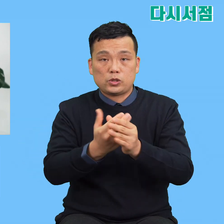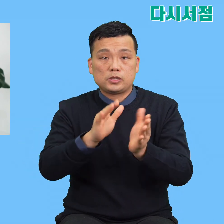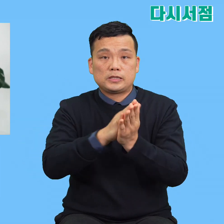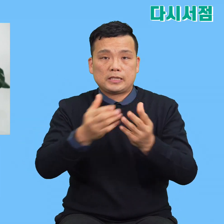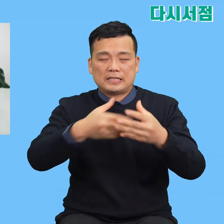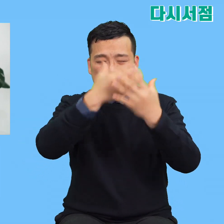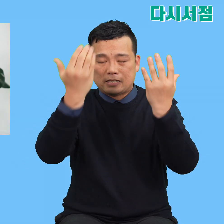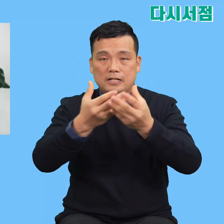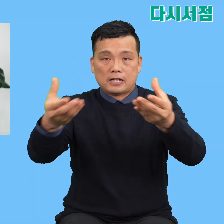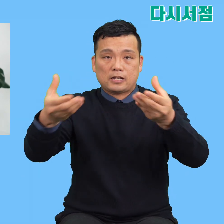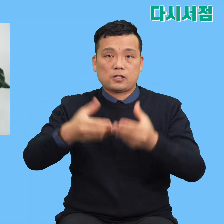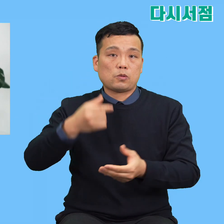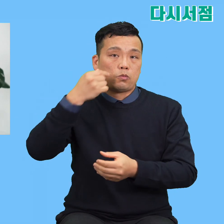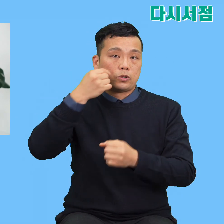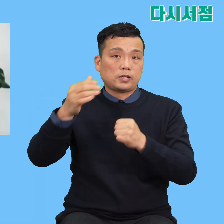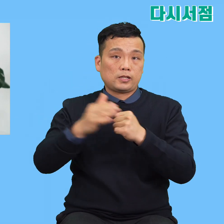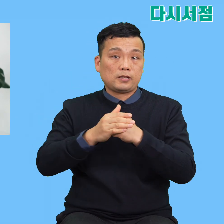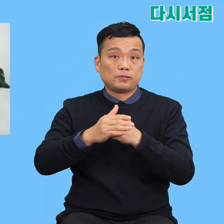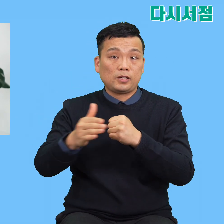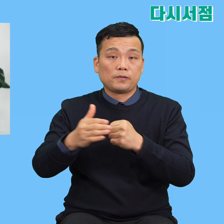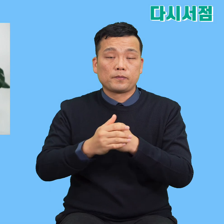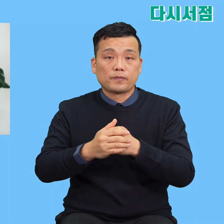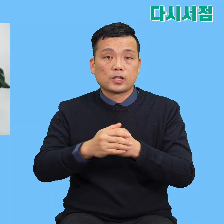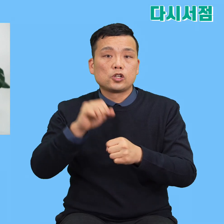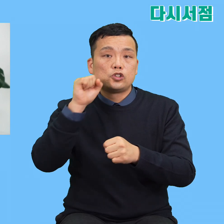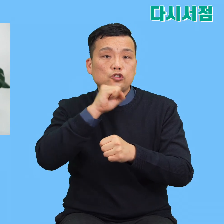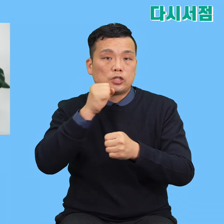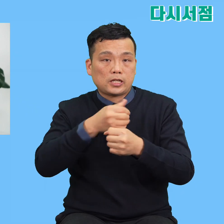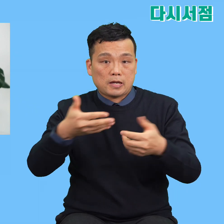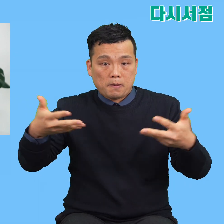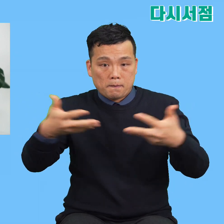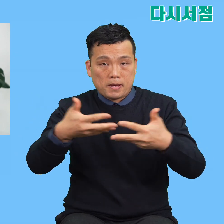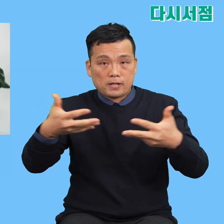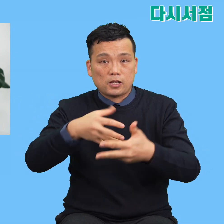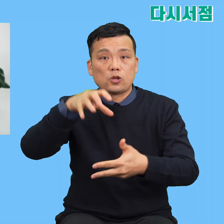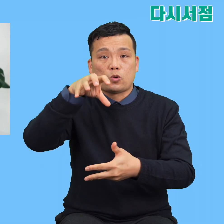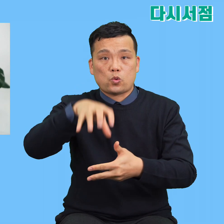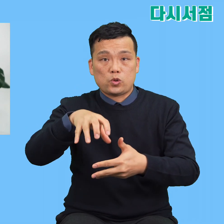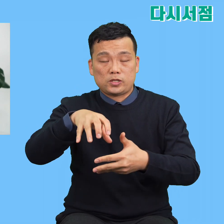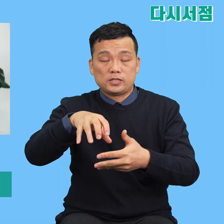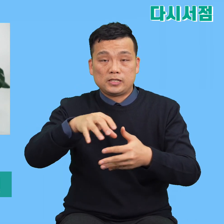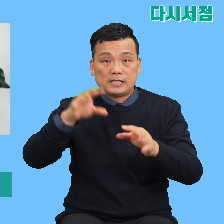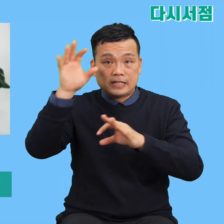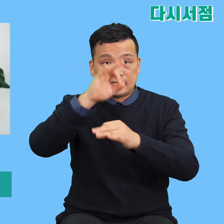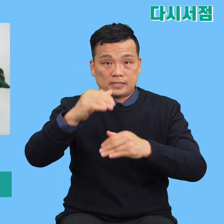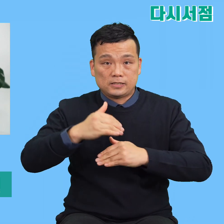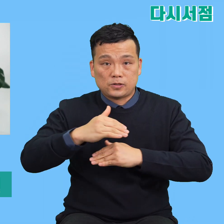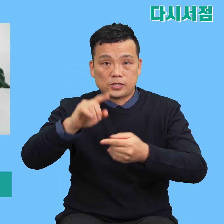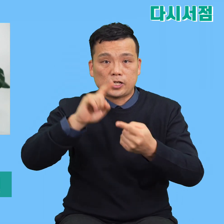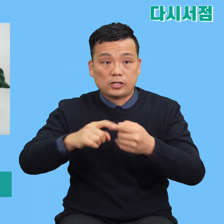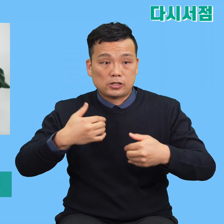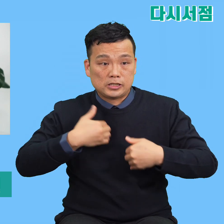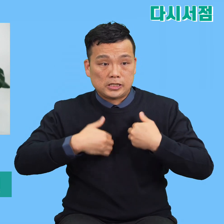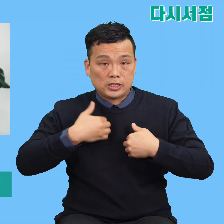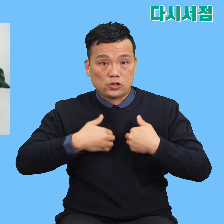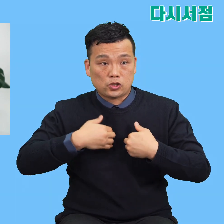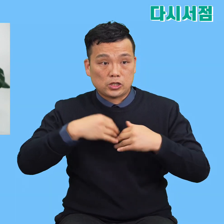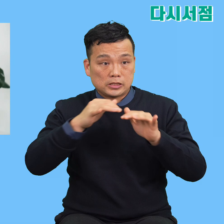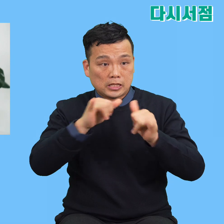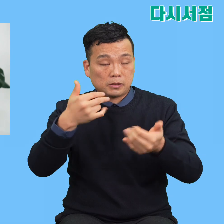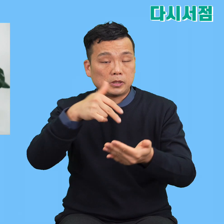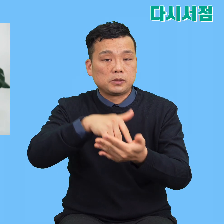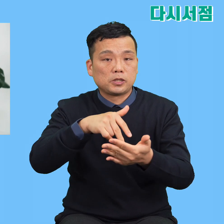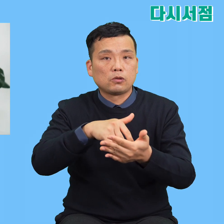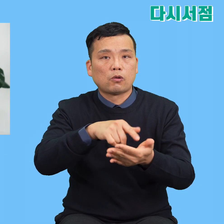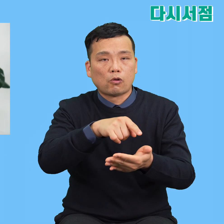수가 없으니까 그런 서점들이기 때문에 취향을 찾는 과정, 본인이 좋아하는 찾는 과정을 기꺼이 즐기시는 분이라면은